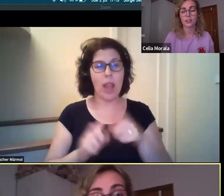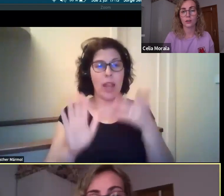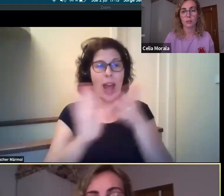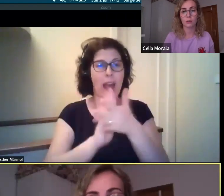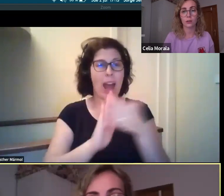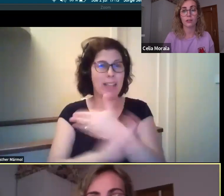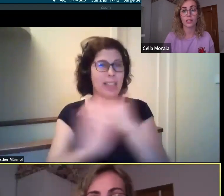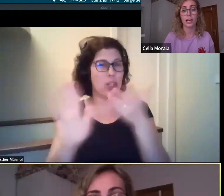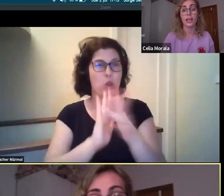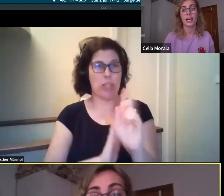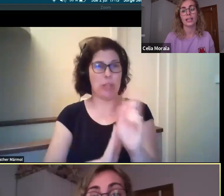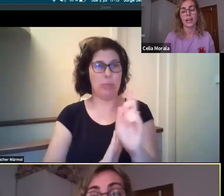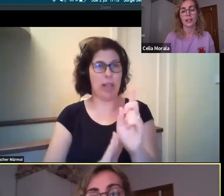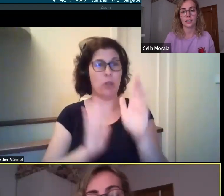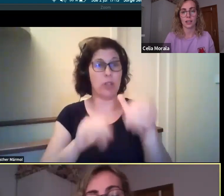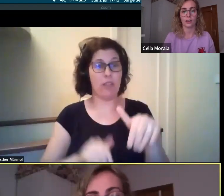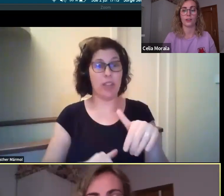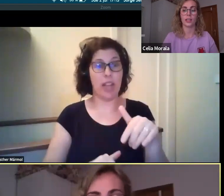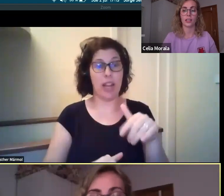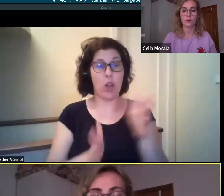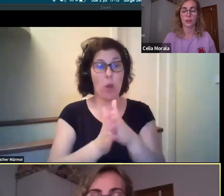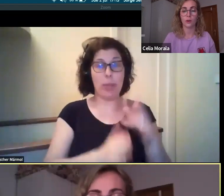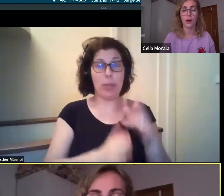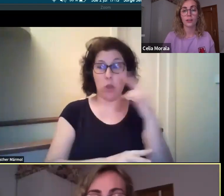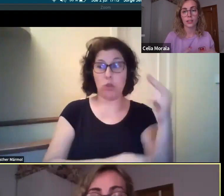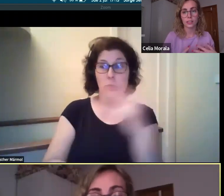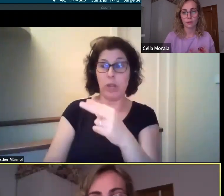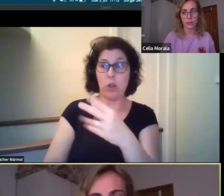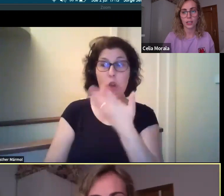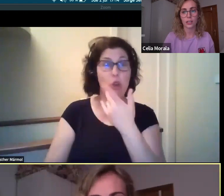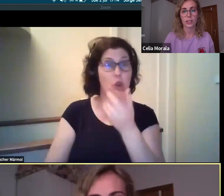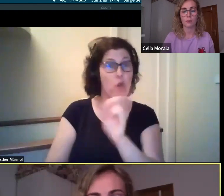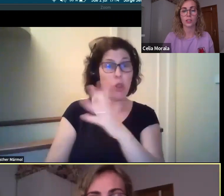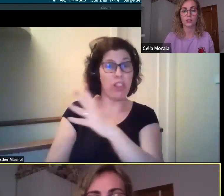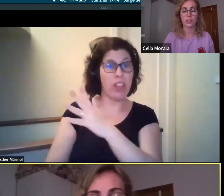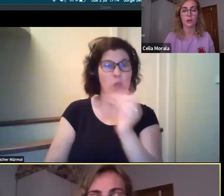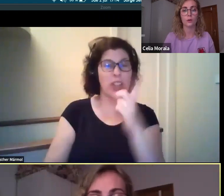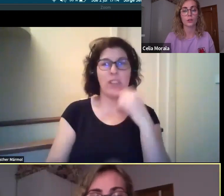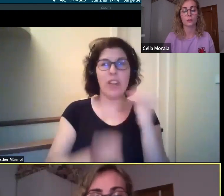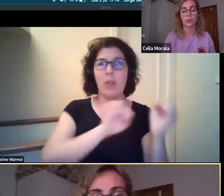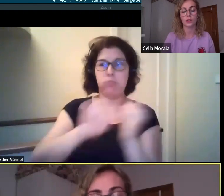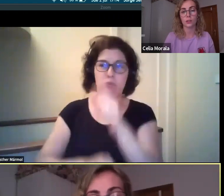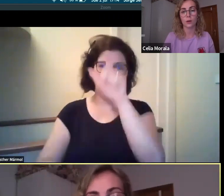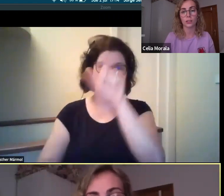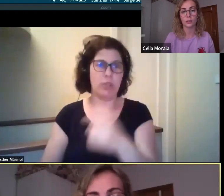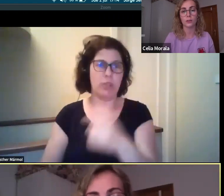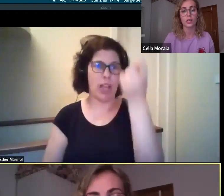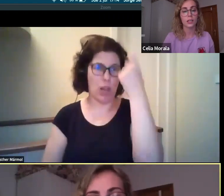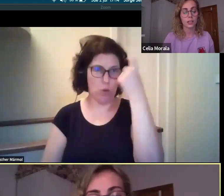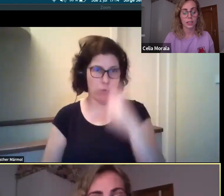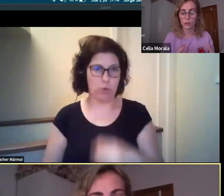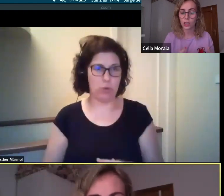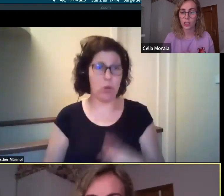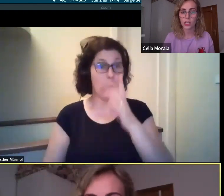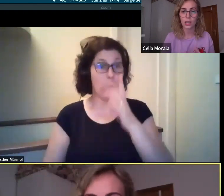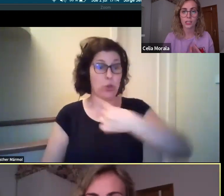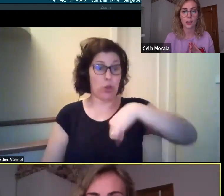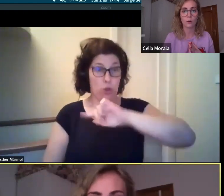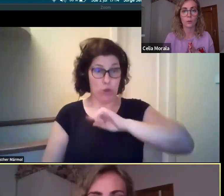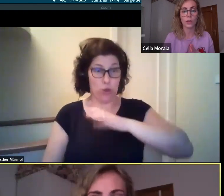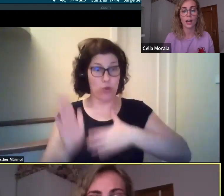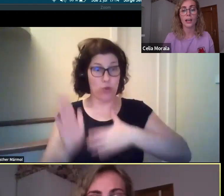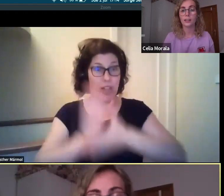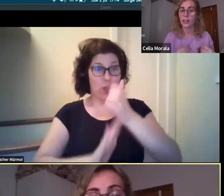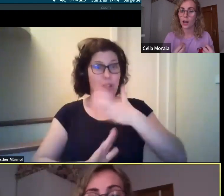ese desconocimiento al final genera rechazo, y ahí es cuando desde FEDER queremos entrar con nuestros proyectos educativos, queremos incidir en